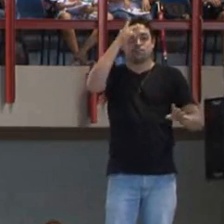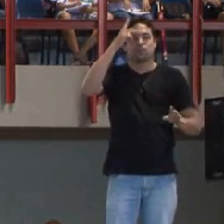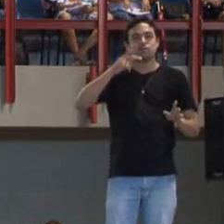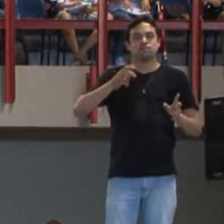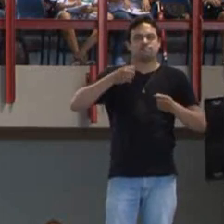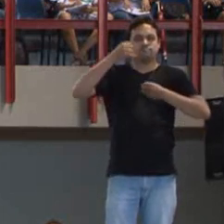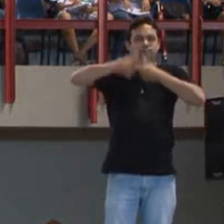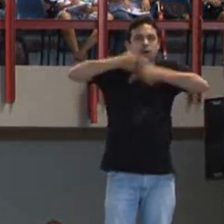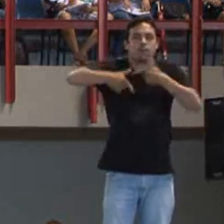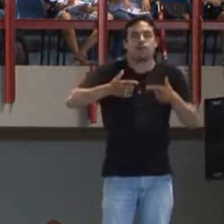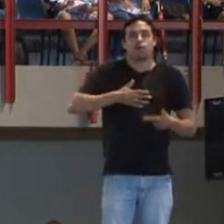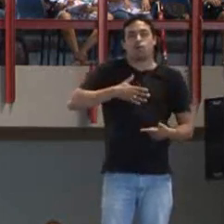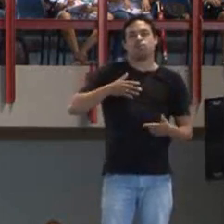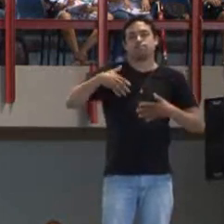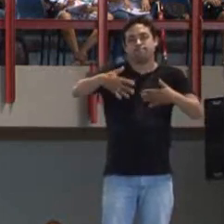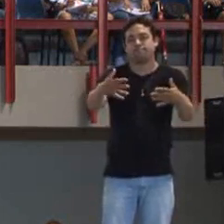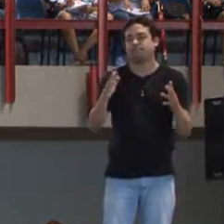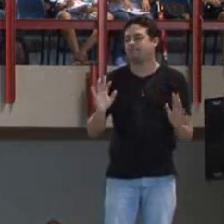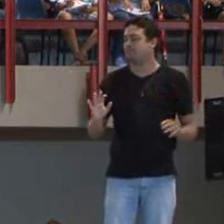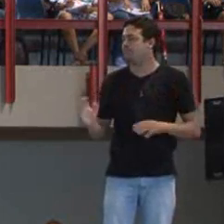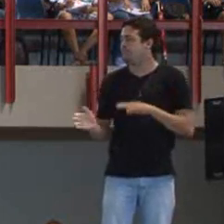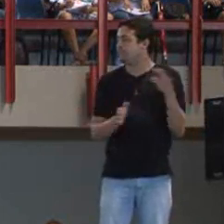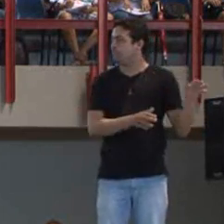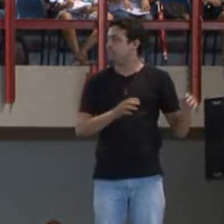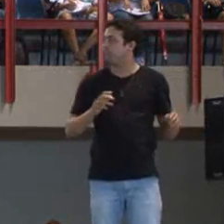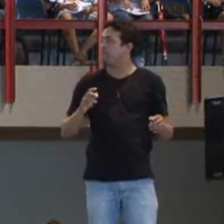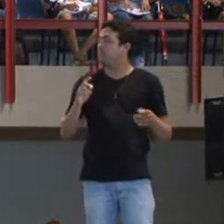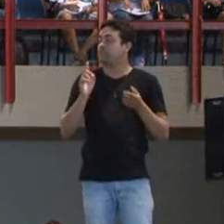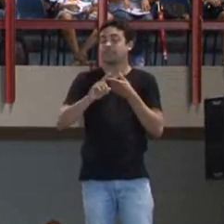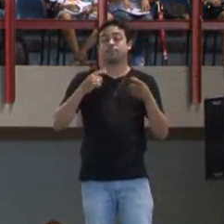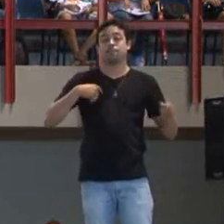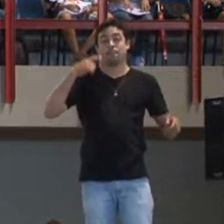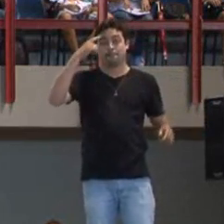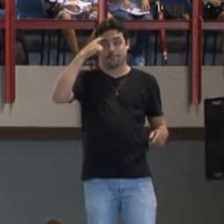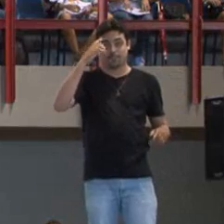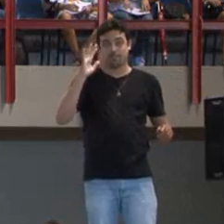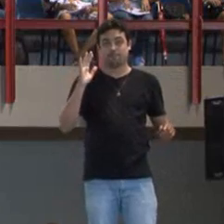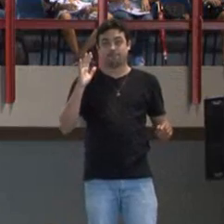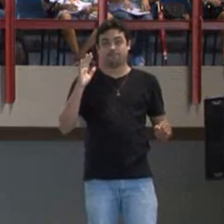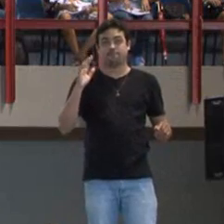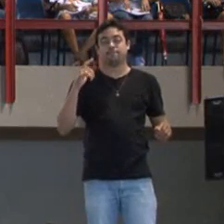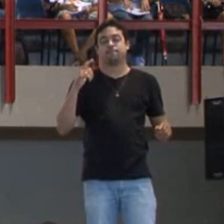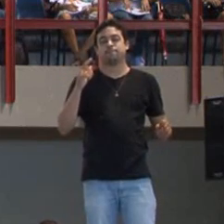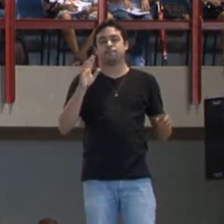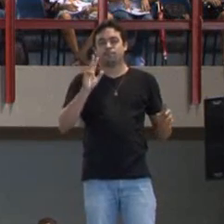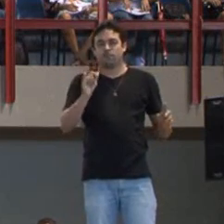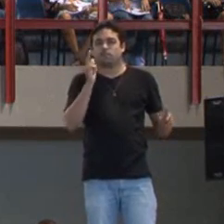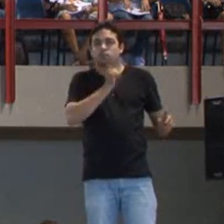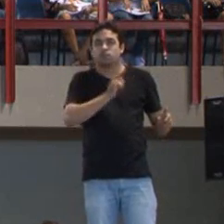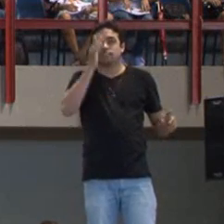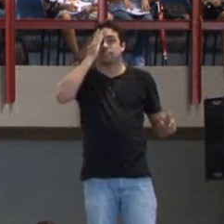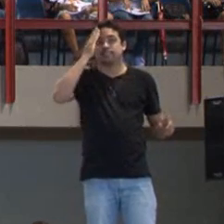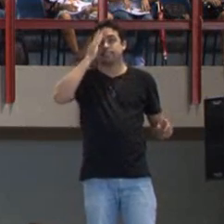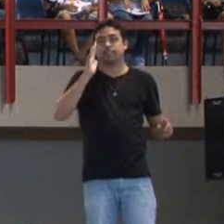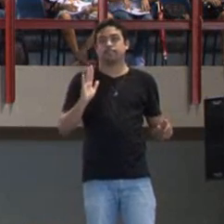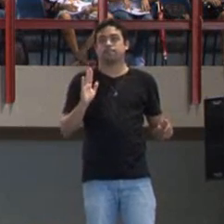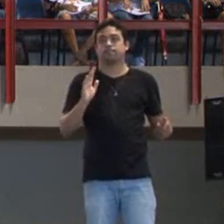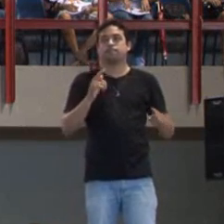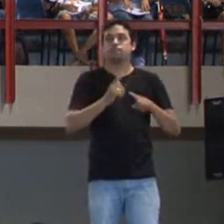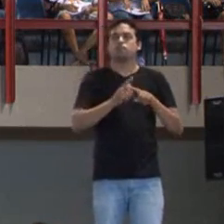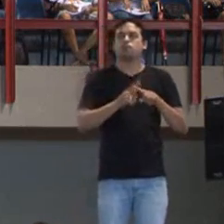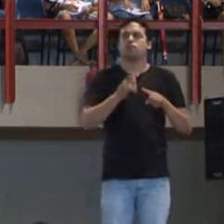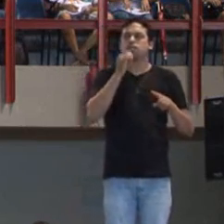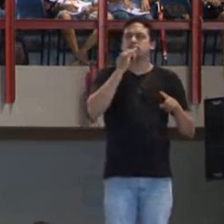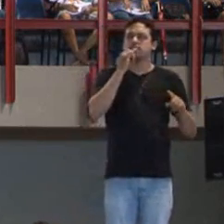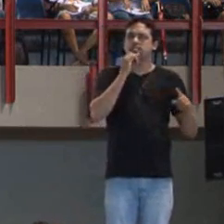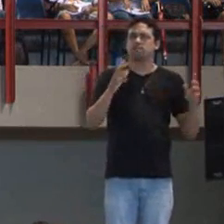tudo que faz. Tá? Na verdade, você tem que pensar numa coisinha. Se você pensar nisso, você vai conseguir entender por que de